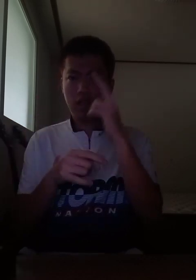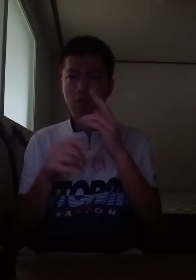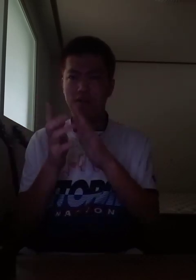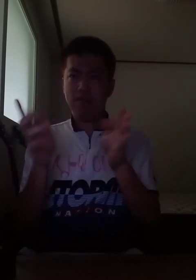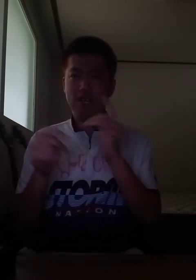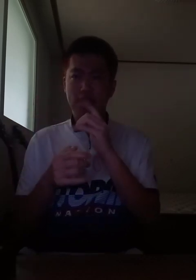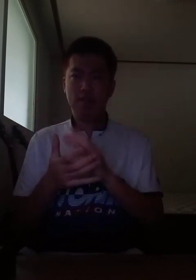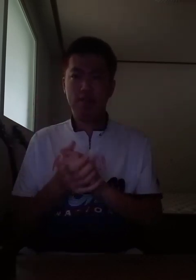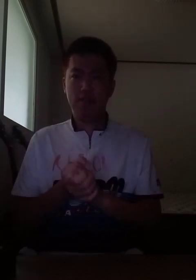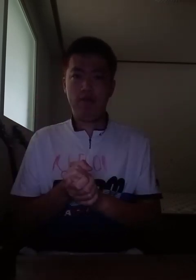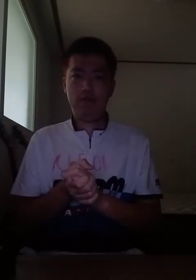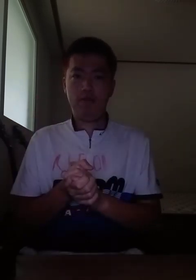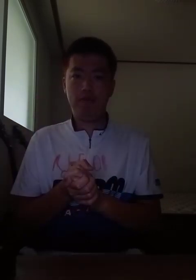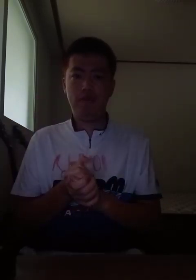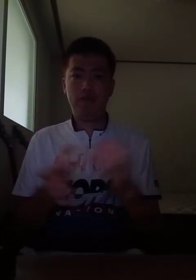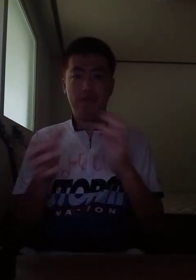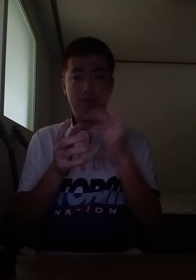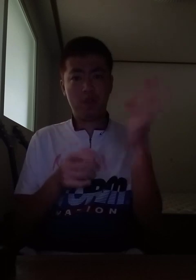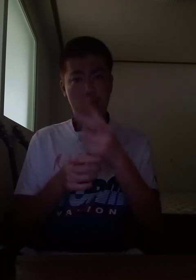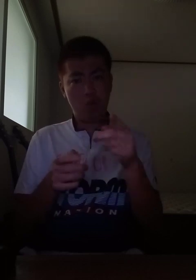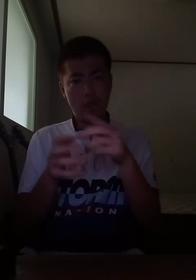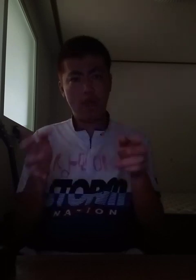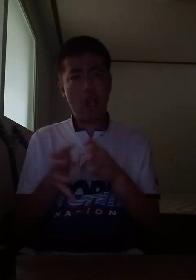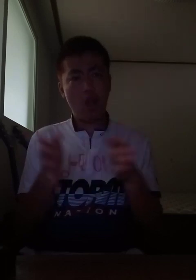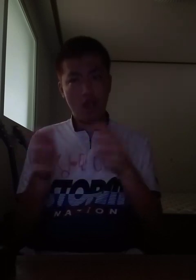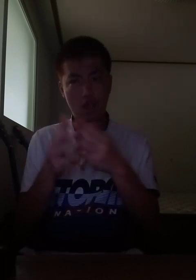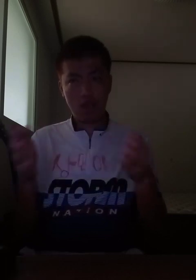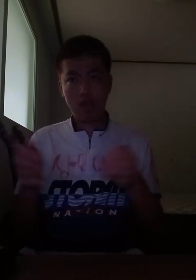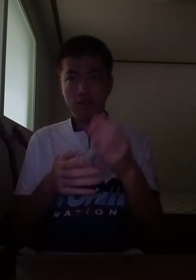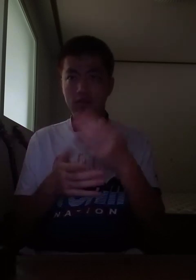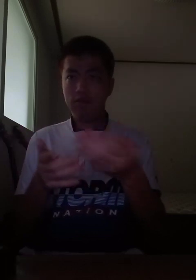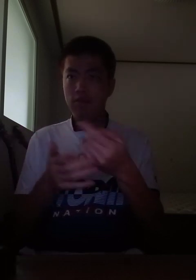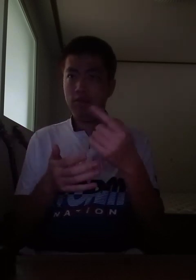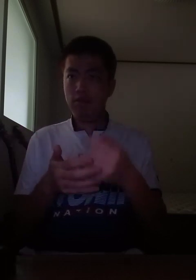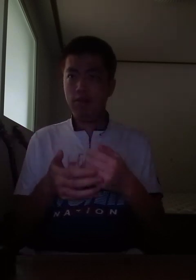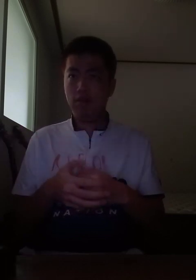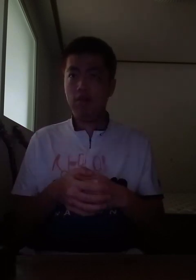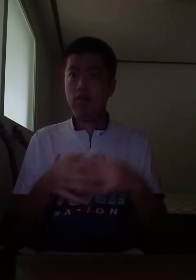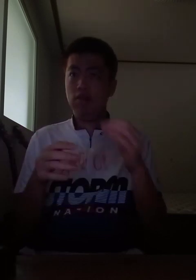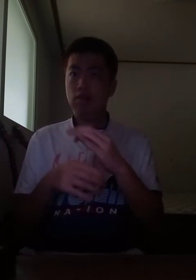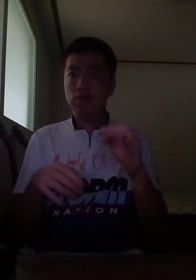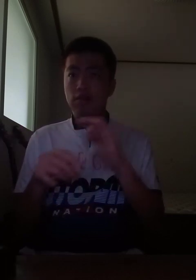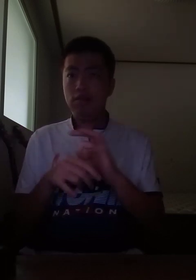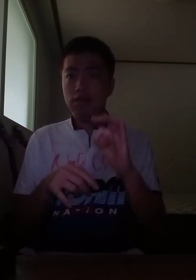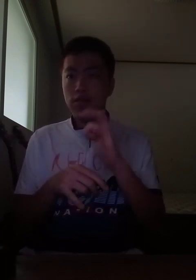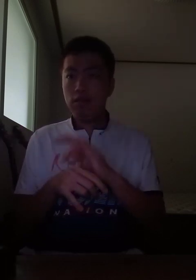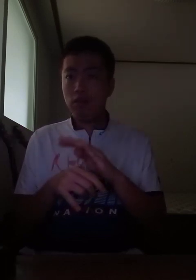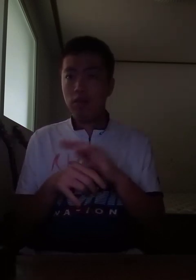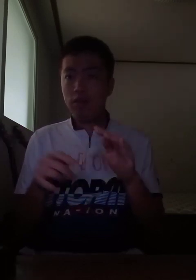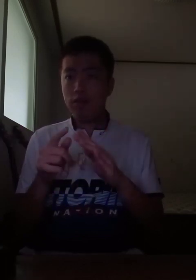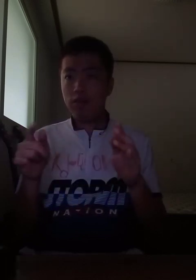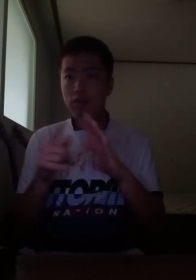피의자입니다. 어두운 저녁 골목, 남성이 여성의 뒤를 따릅니다. 반대로 가는 듯 했지만 성폭행 용의자였고